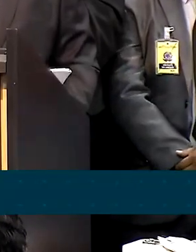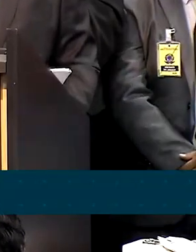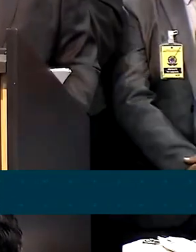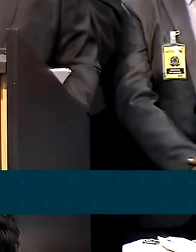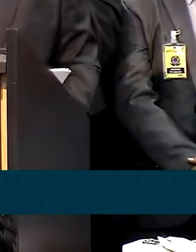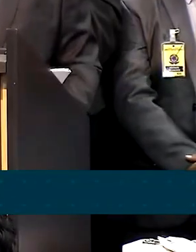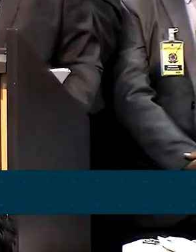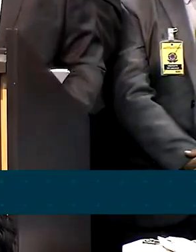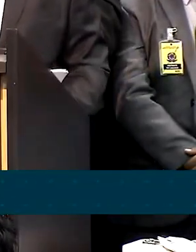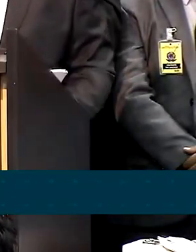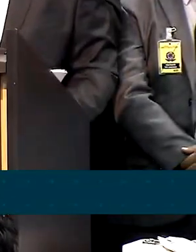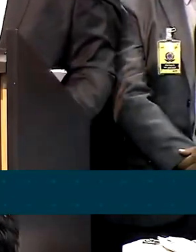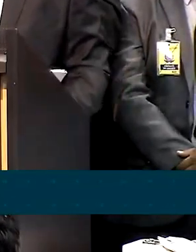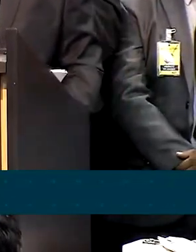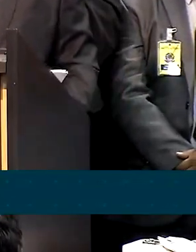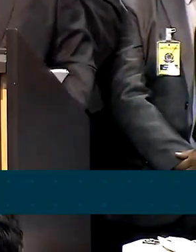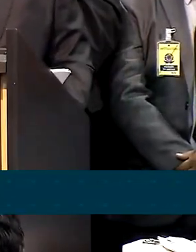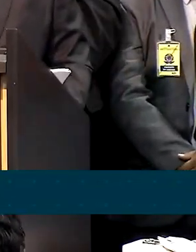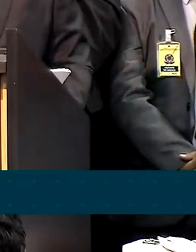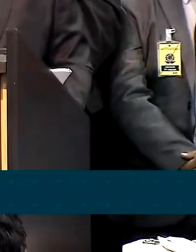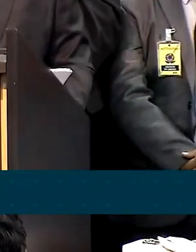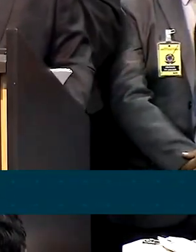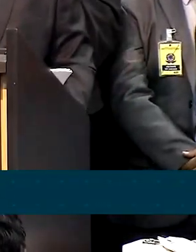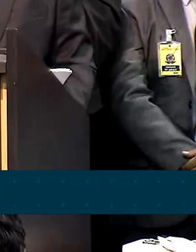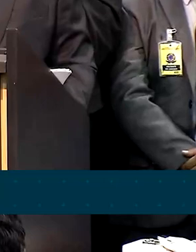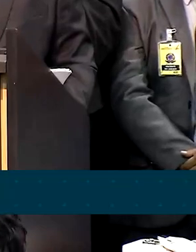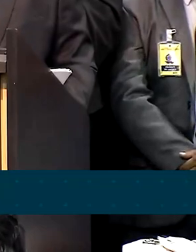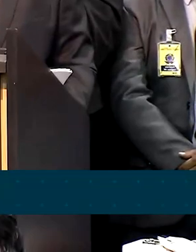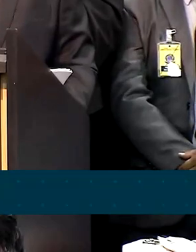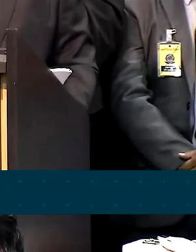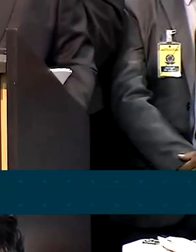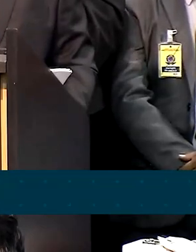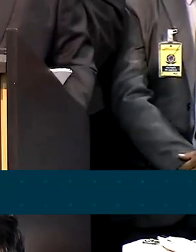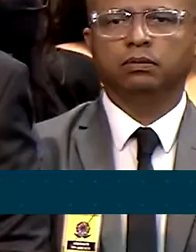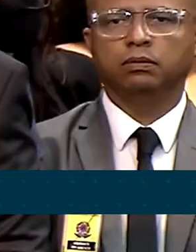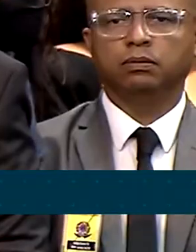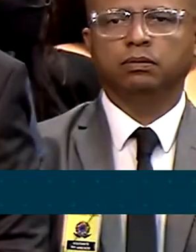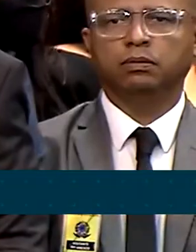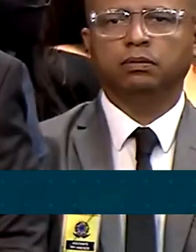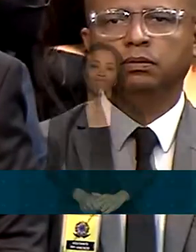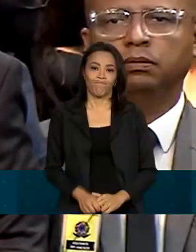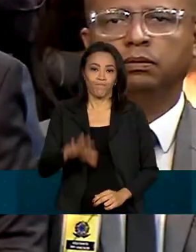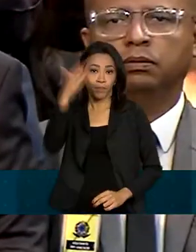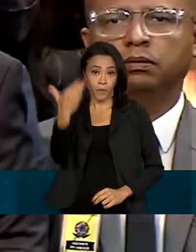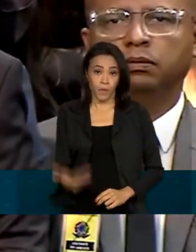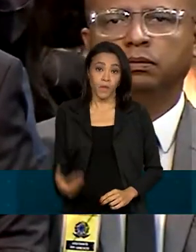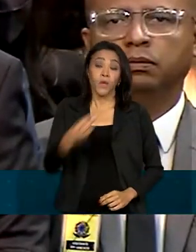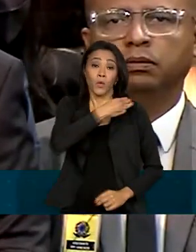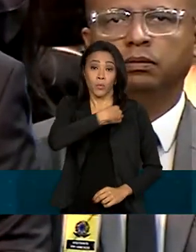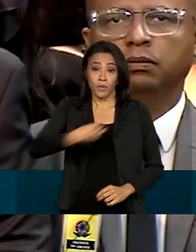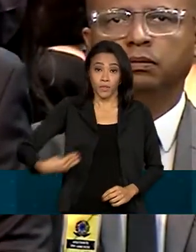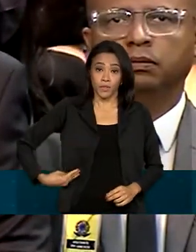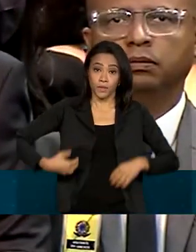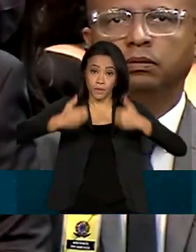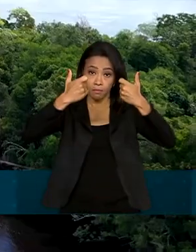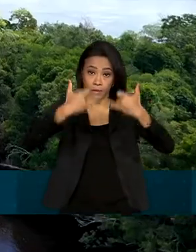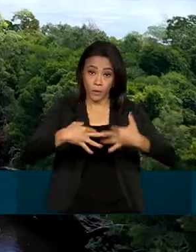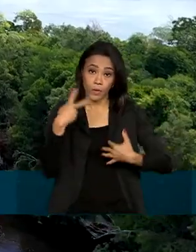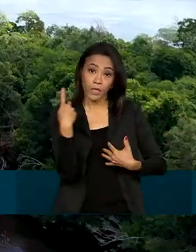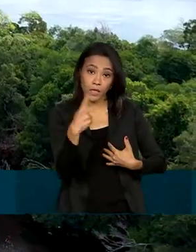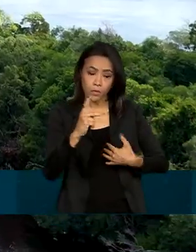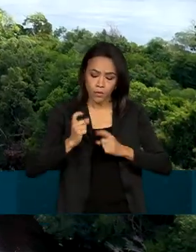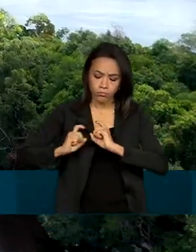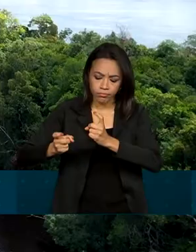as instituições e compromissar toda a administração pública com políticas de direitos humanos. O ministro disse ainda que na gestão dele